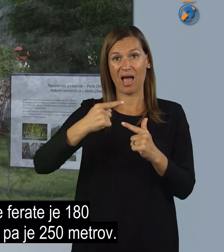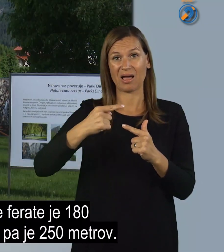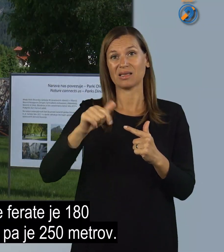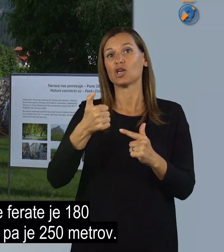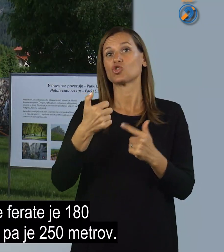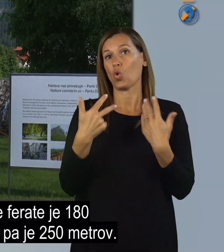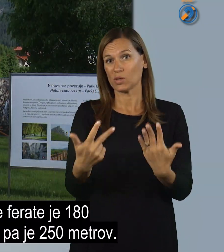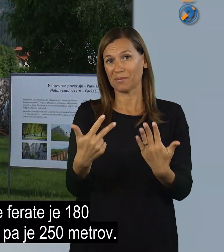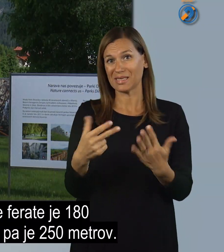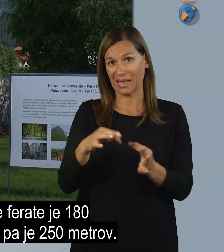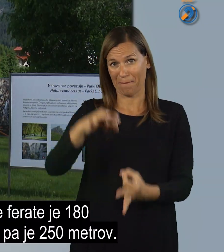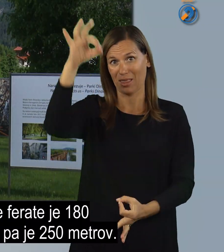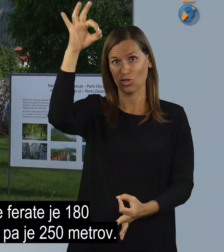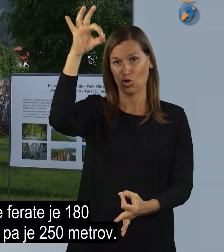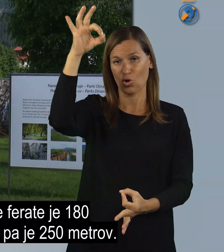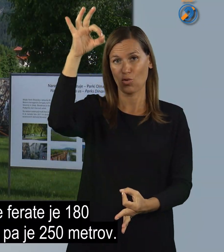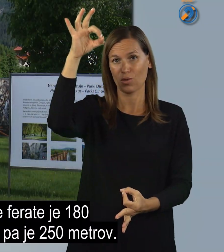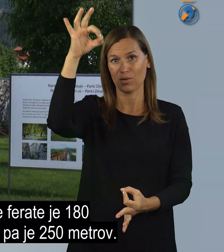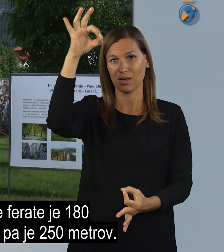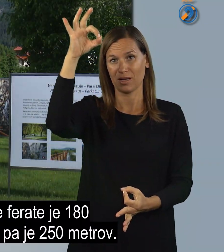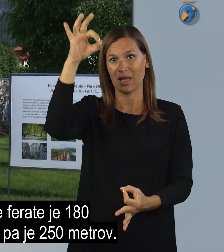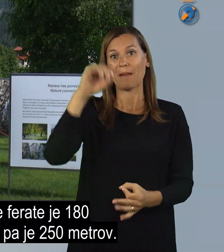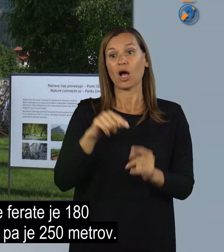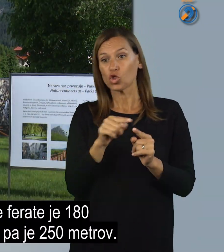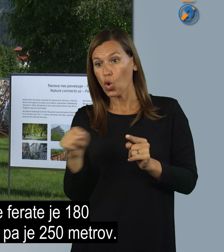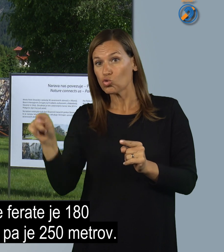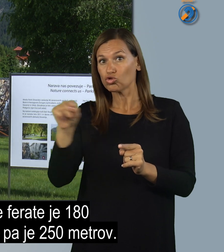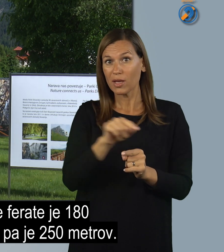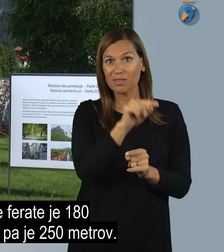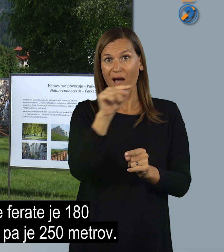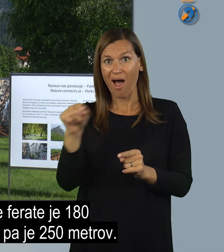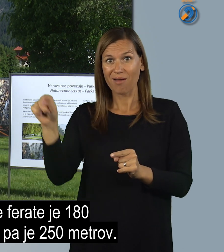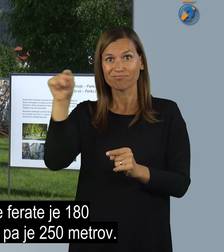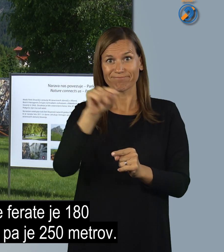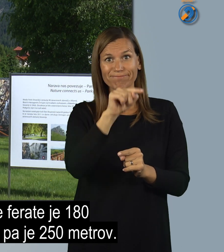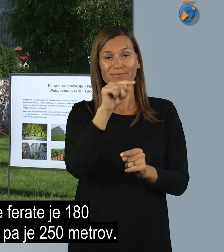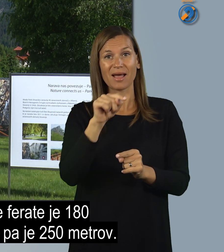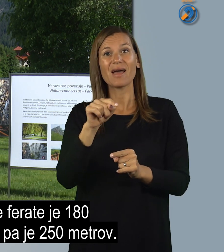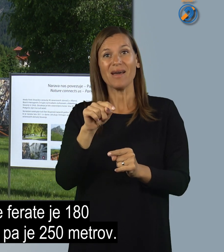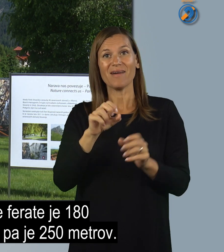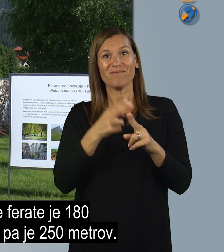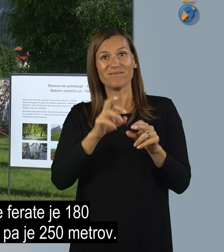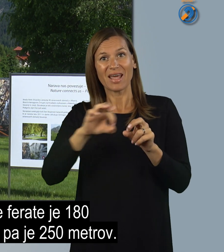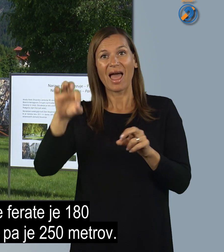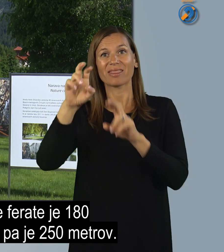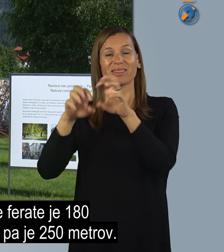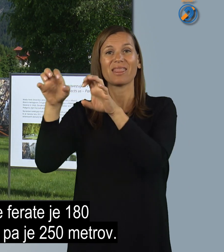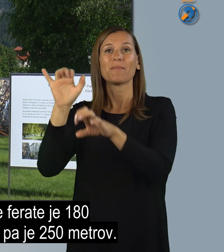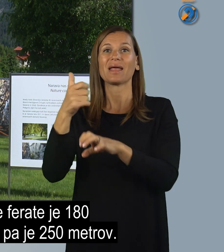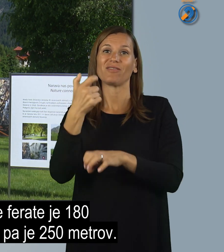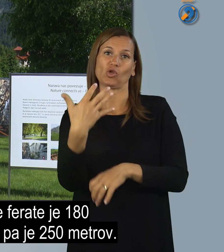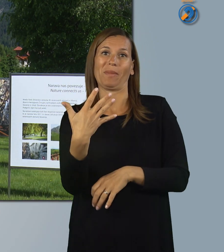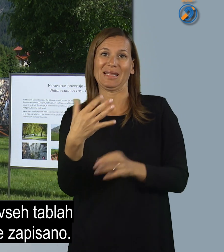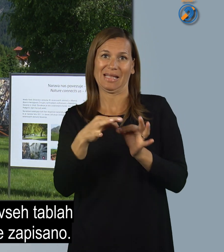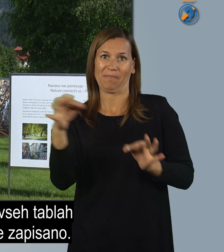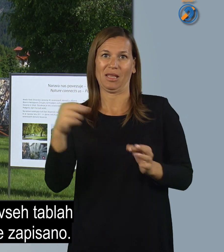Ferrate je 180 metrov, medtem ko je pa dolžina te Ferrate 250 metrov. In